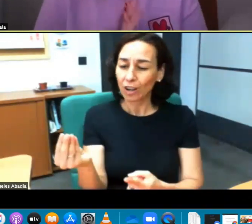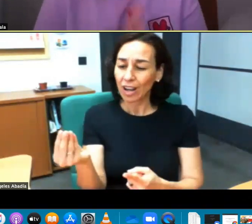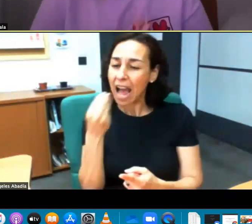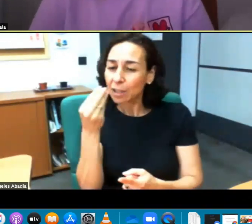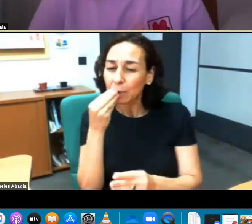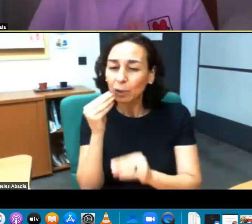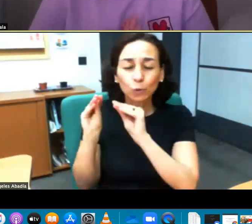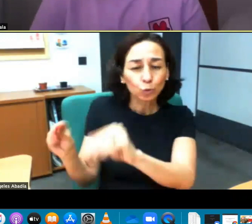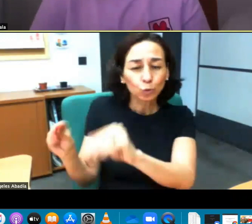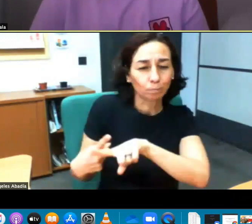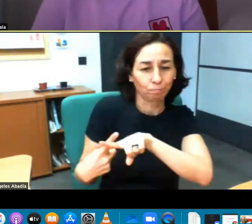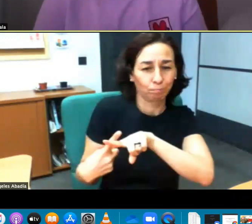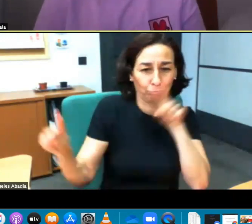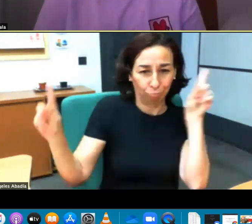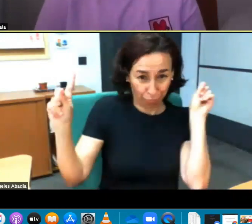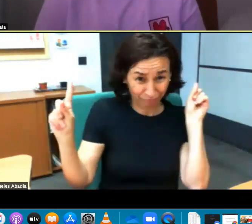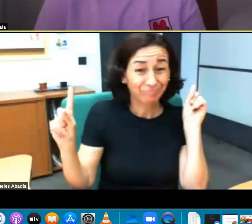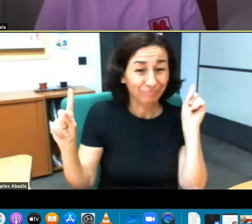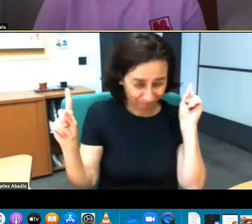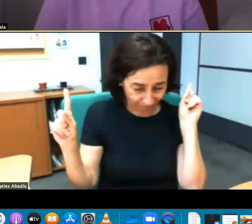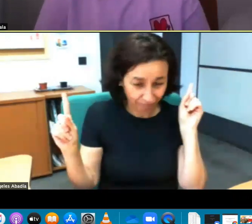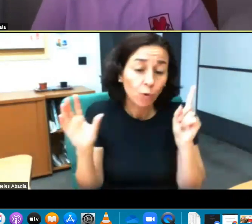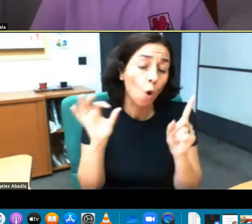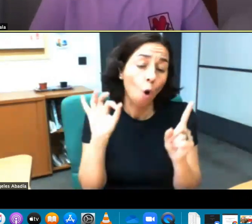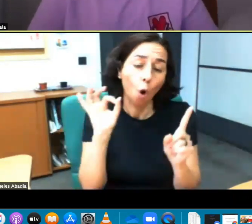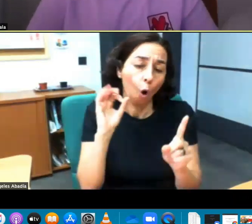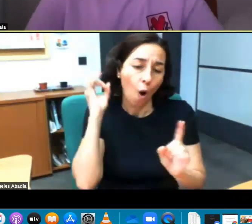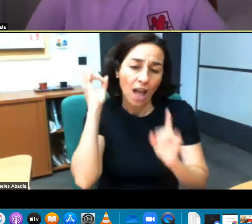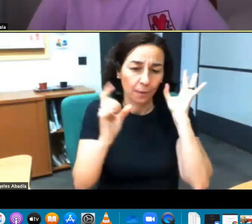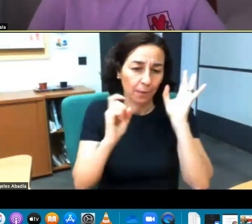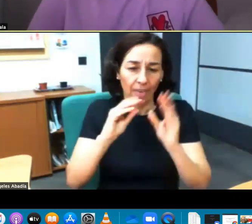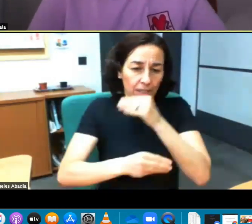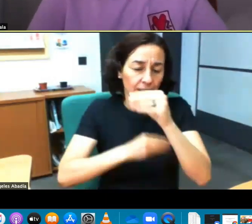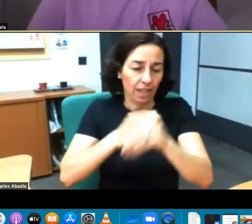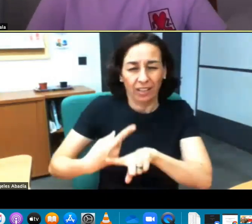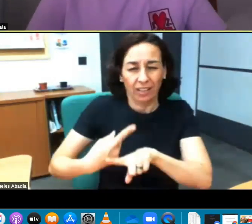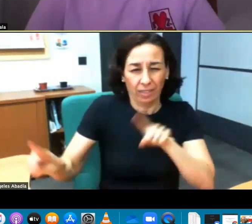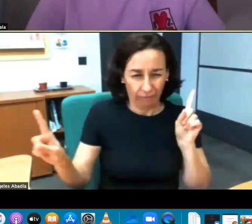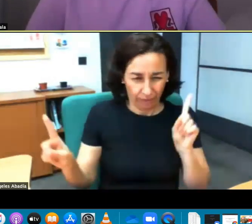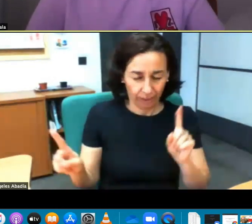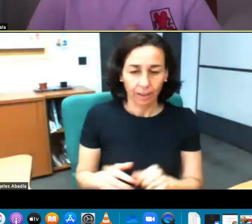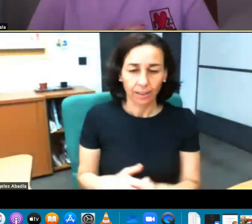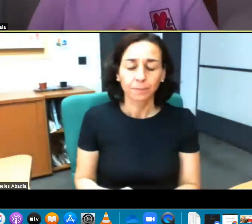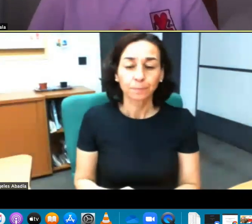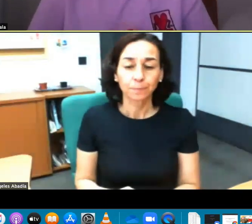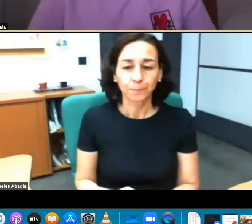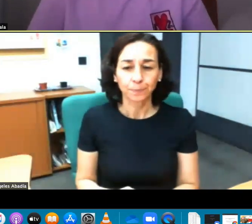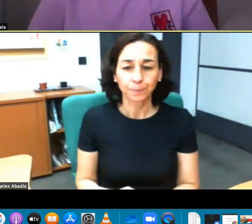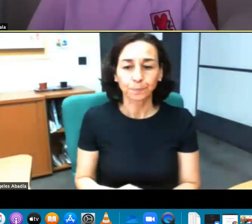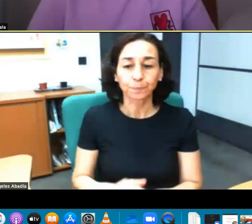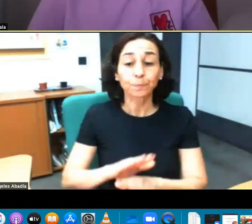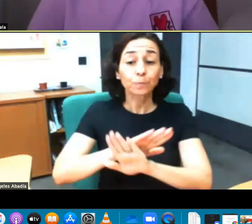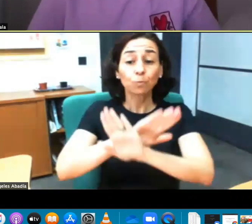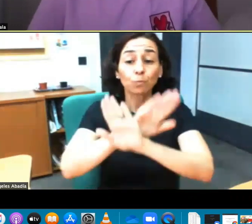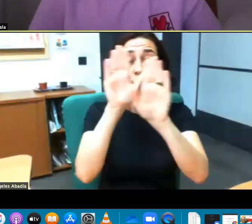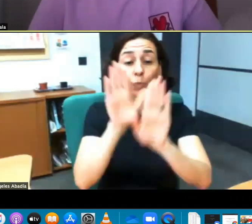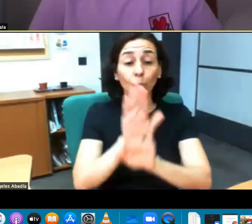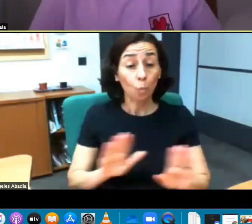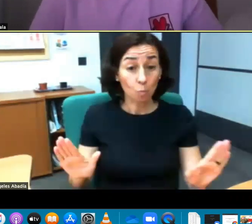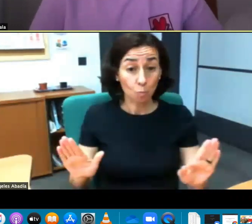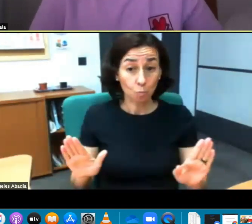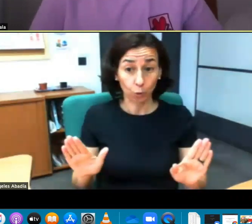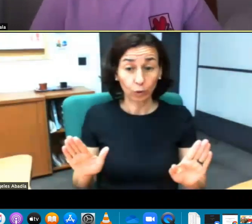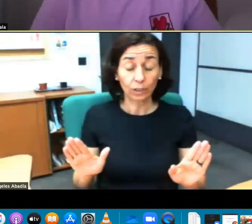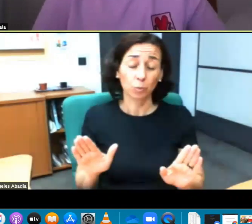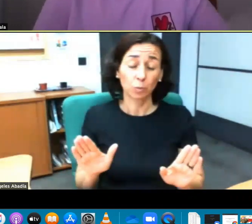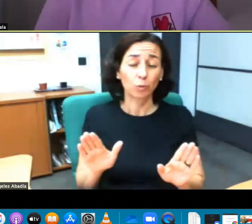otra actividad de la vida diaria dentro del centro. Y por último, en cuanto a la actividad de educación en